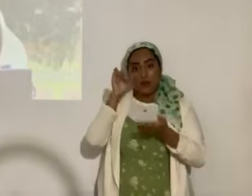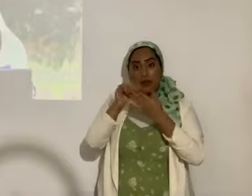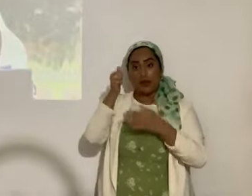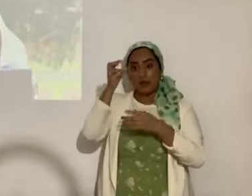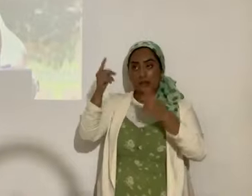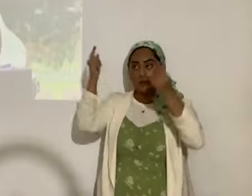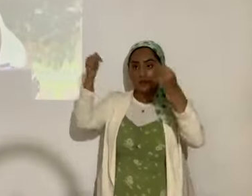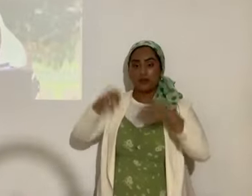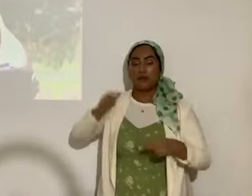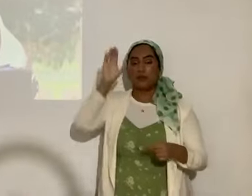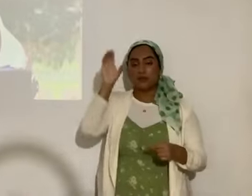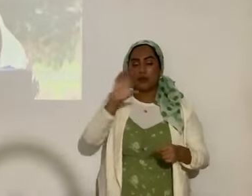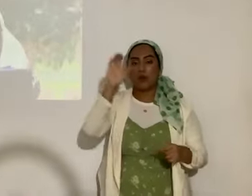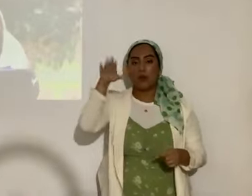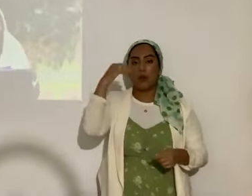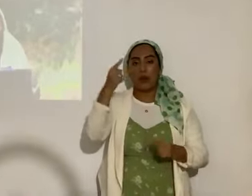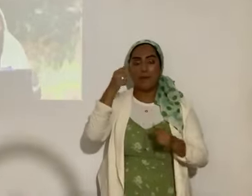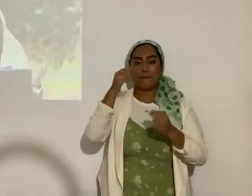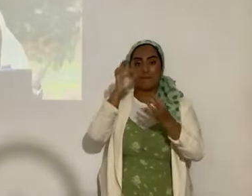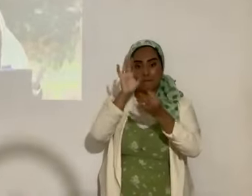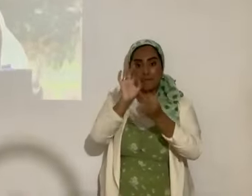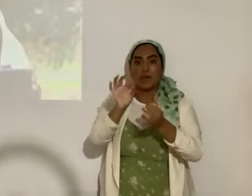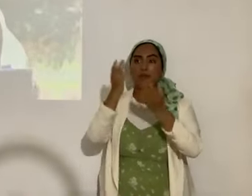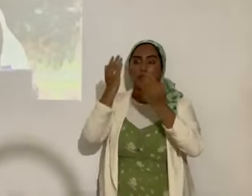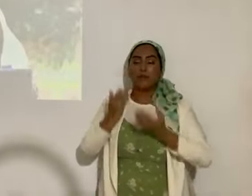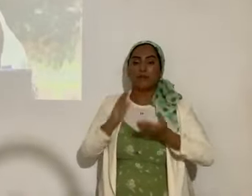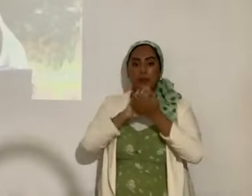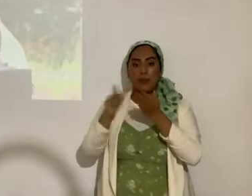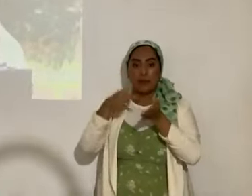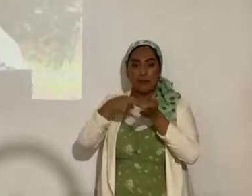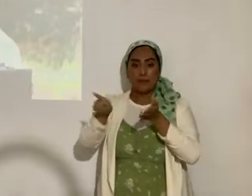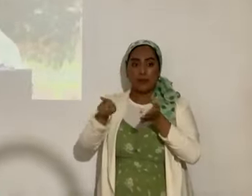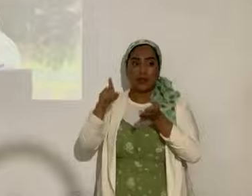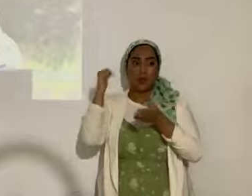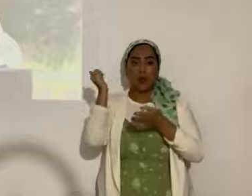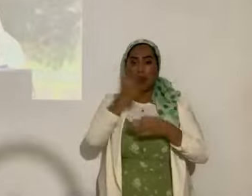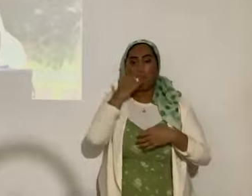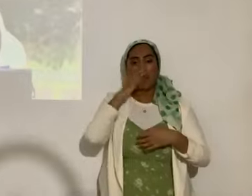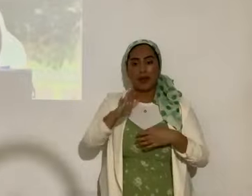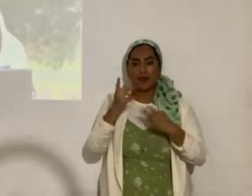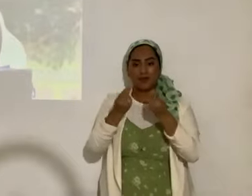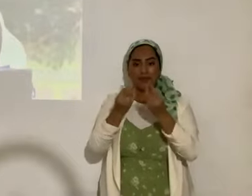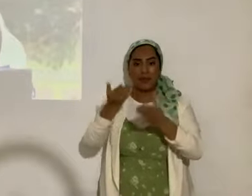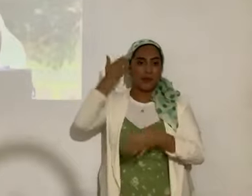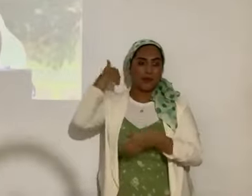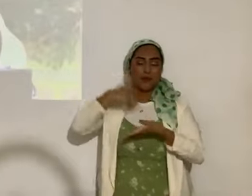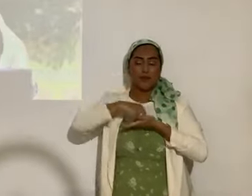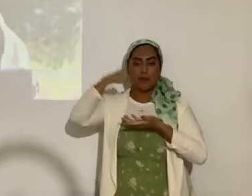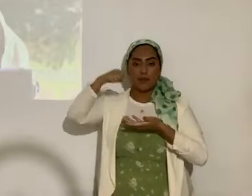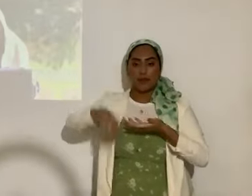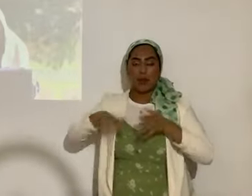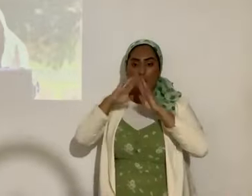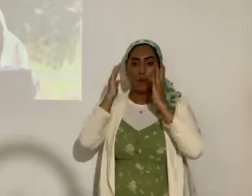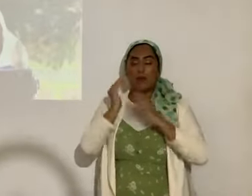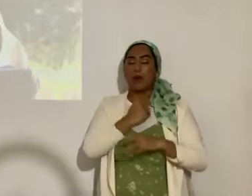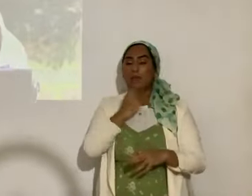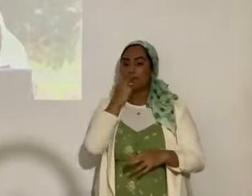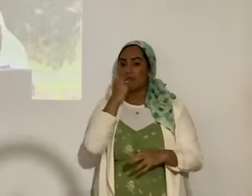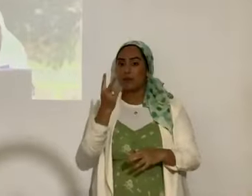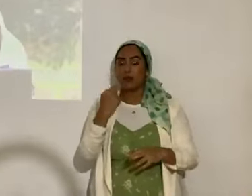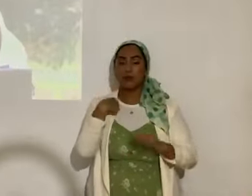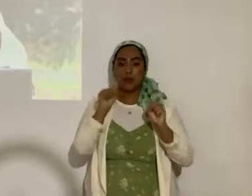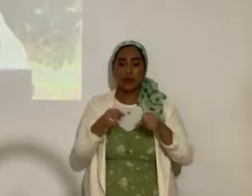yahshua su sacrificio único y perfecto nos ha redimido nos ha limpiado y ha pagado todo lo malo que hemos hecho y nos abre los ojos para ver lo espiritual